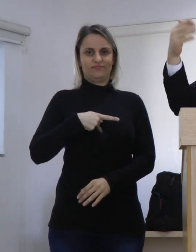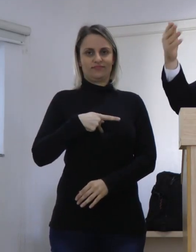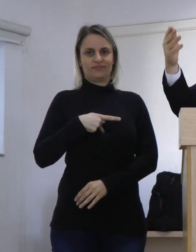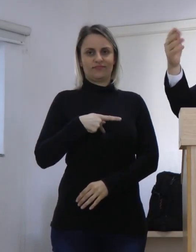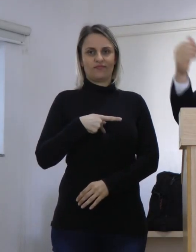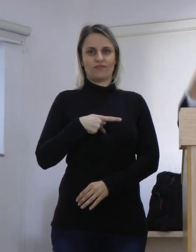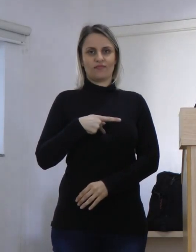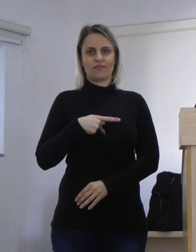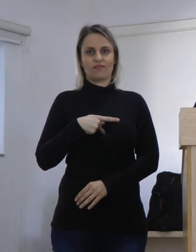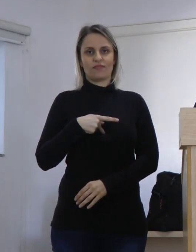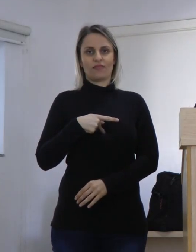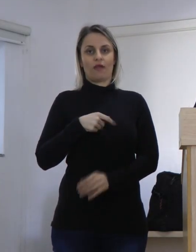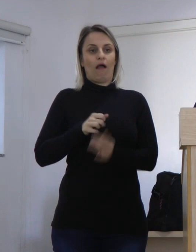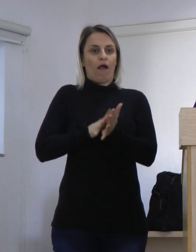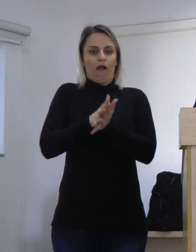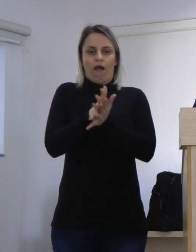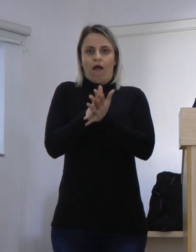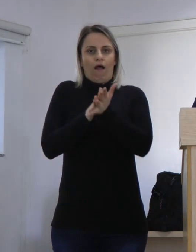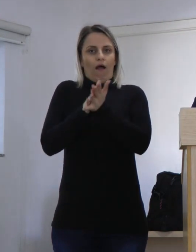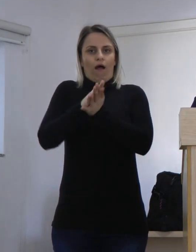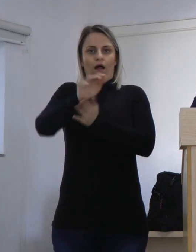é a ansiedade?